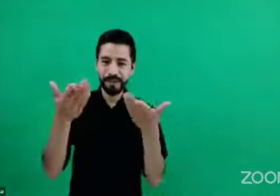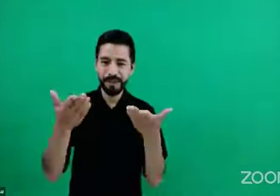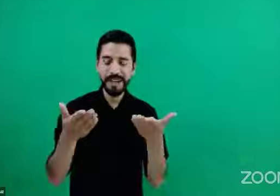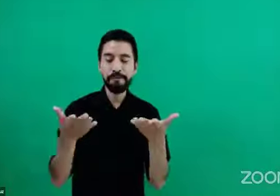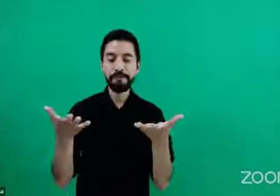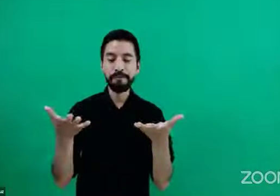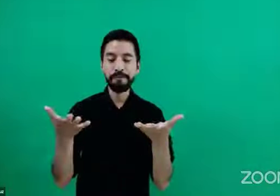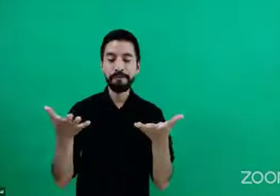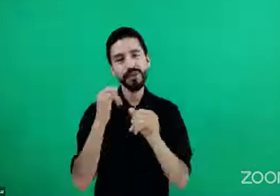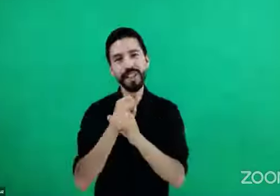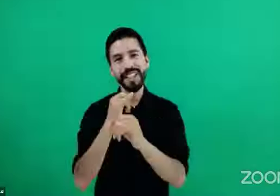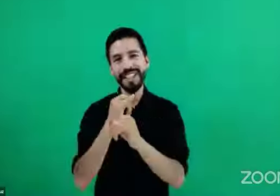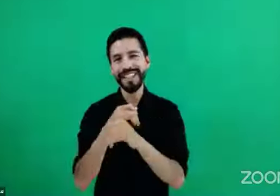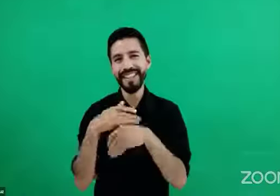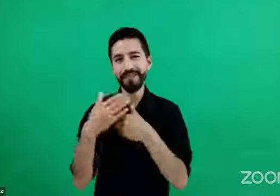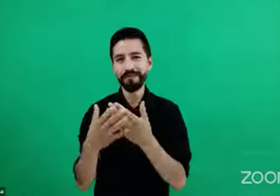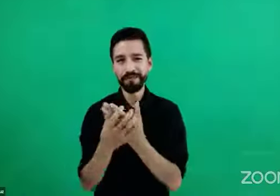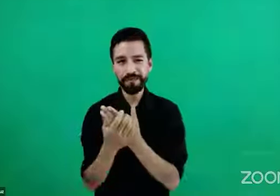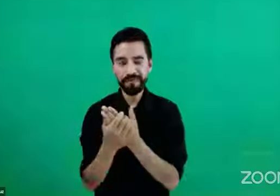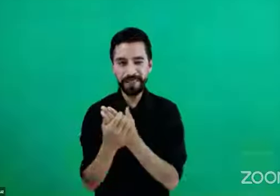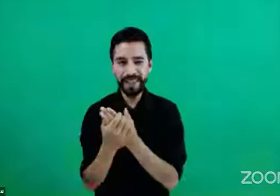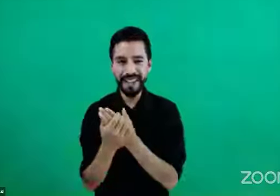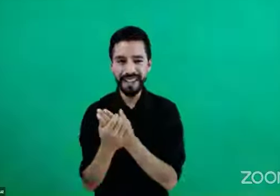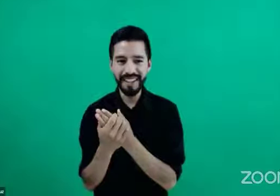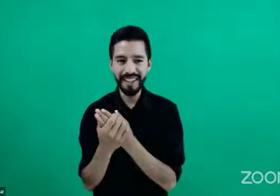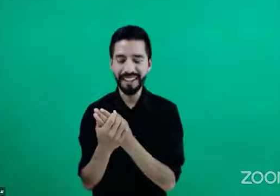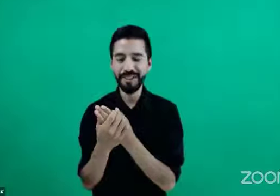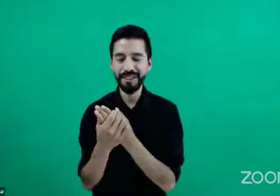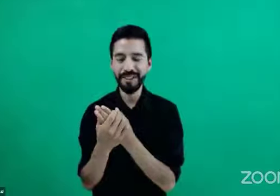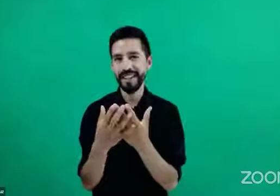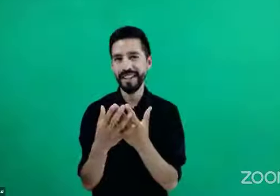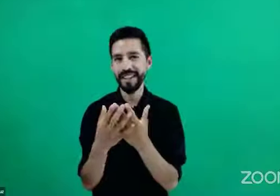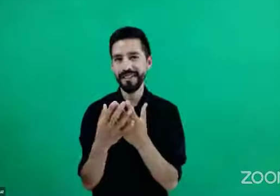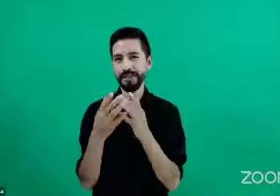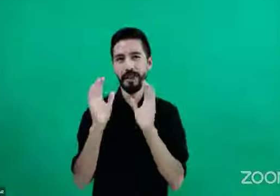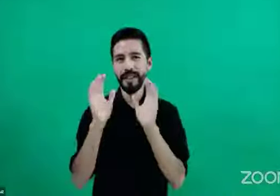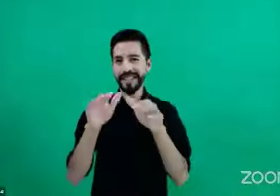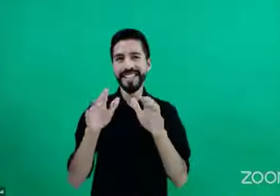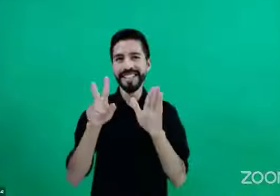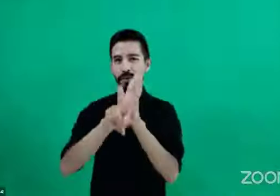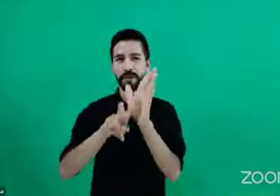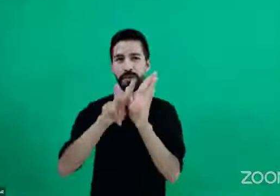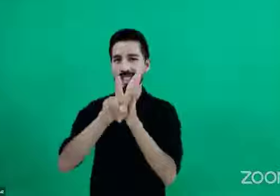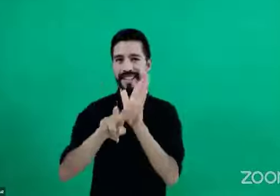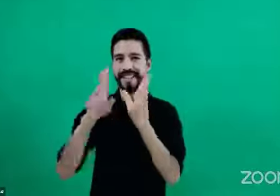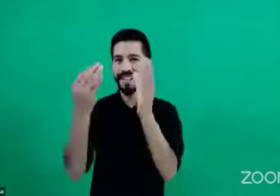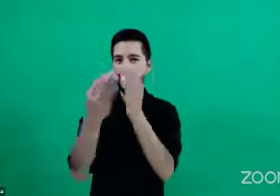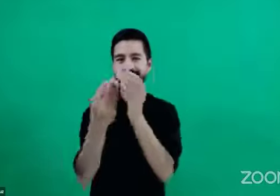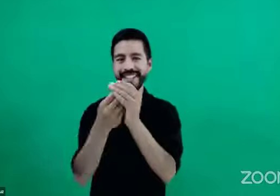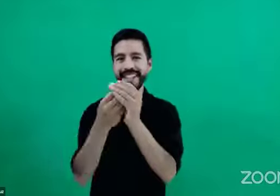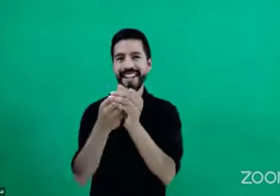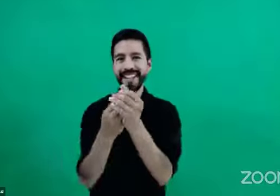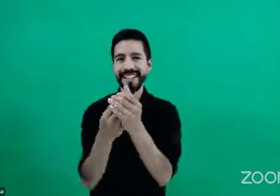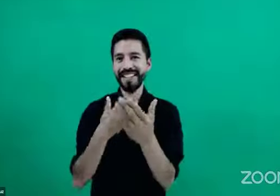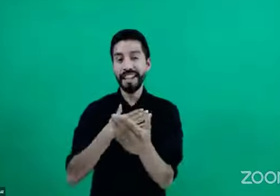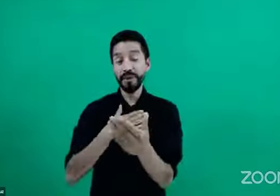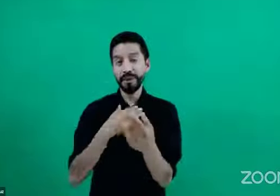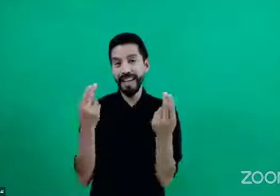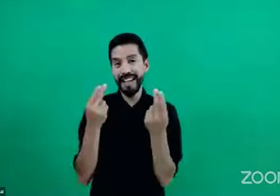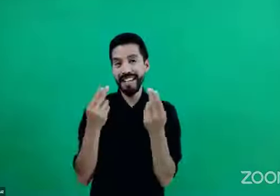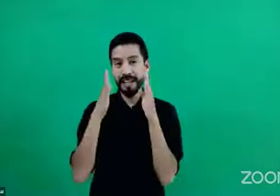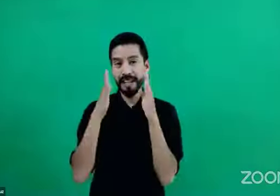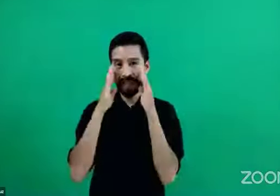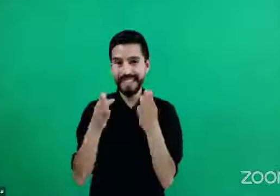estoy disponible. Todos son en línea. Entonces, tú entras y tú ves las clases sin que